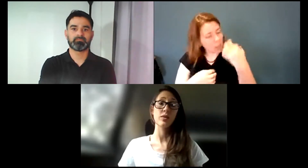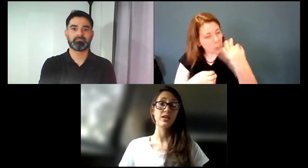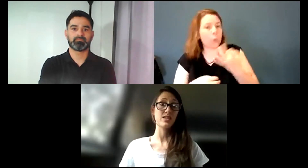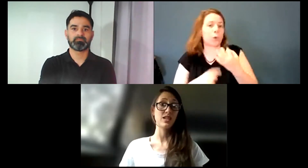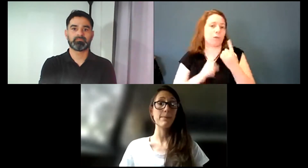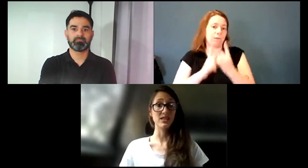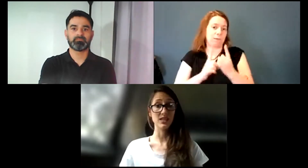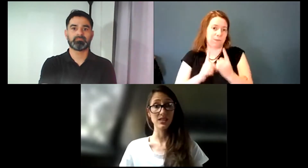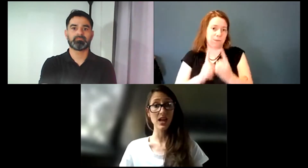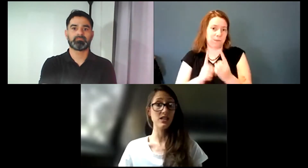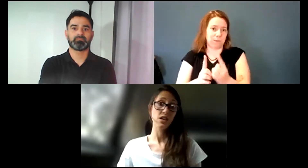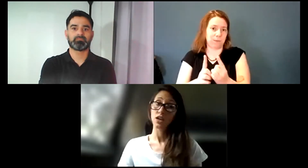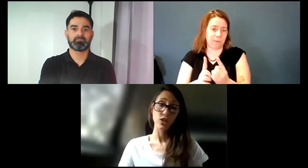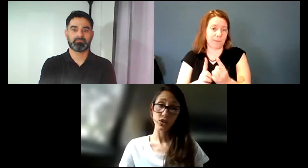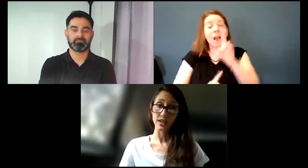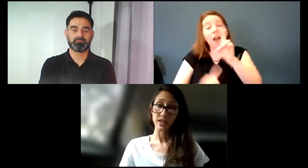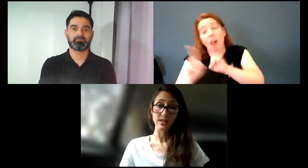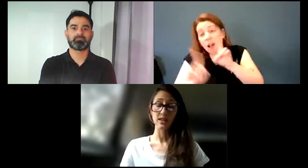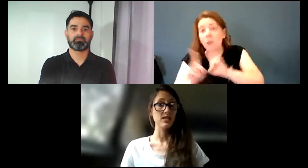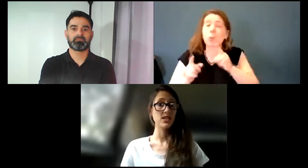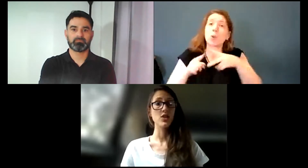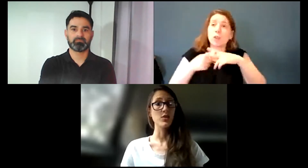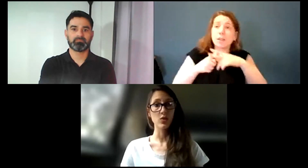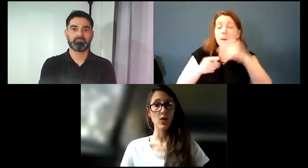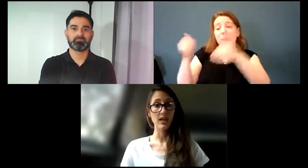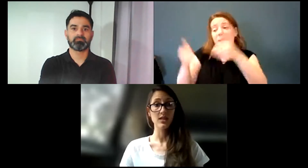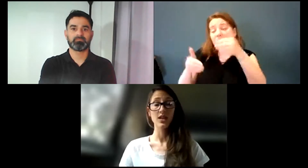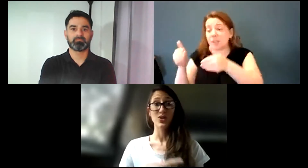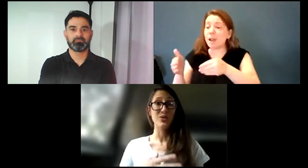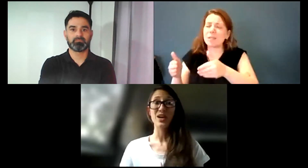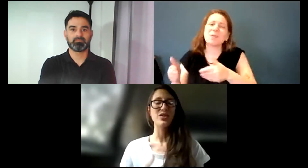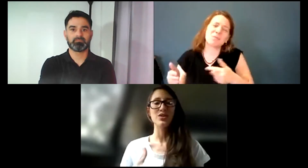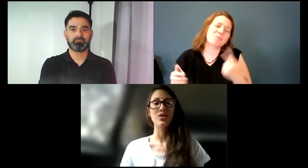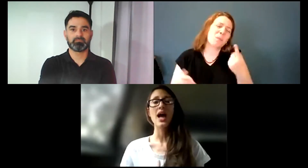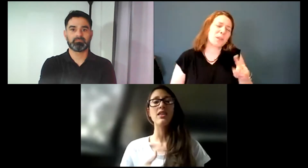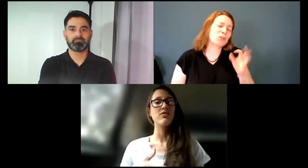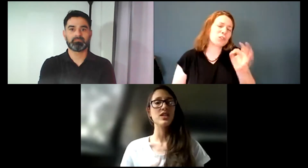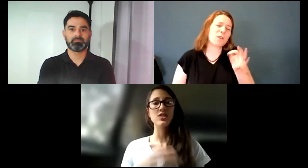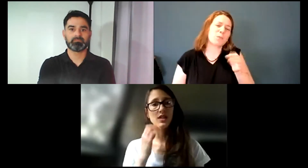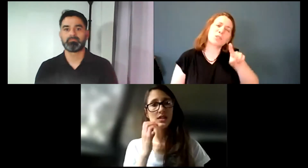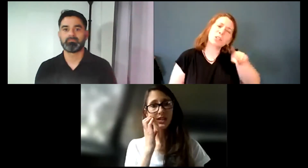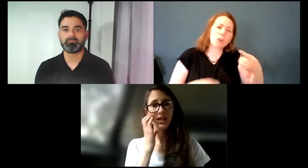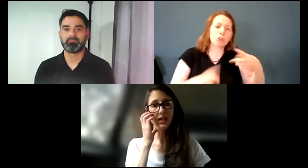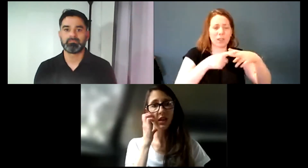seguramente serán presenciales y otras seguirán siendo virtuales. Todavía no hay definiciones exactas